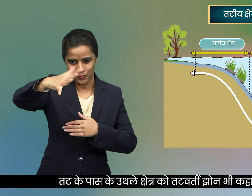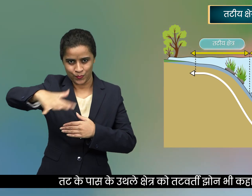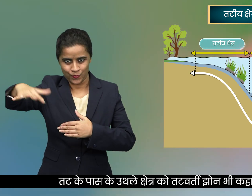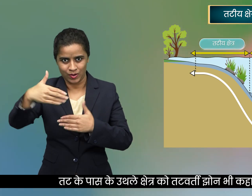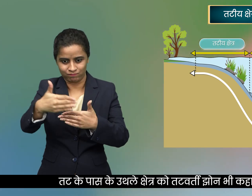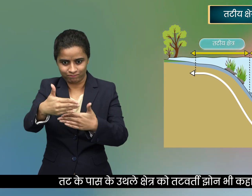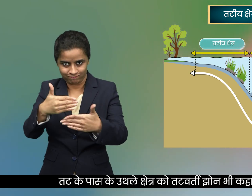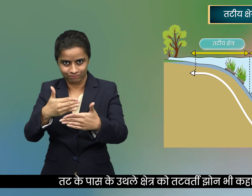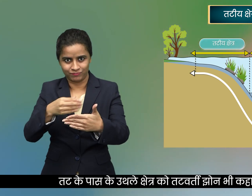है।